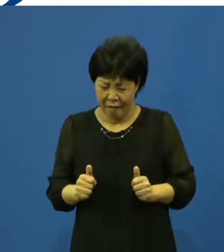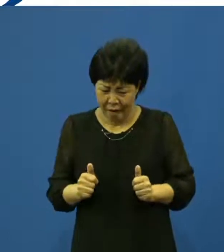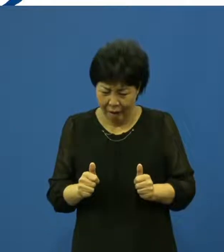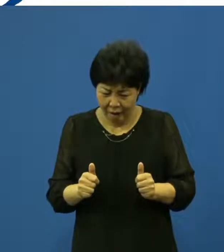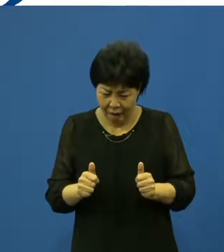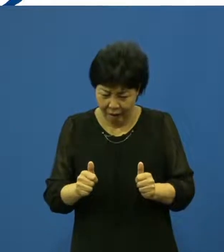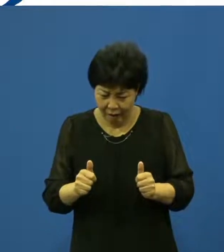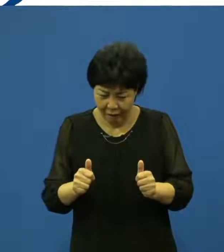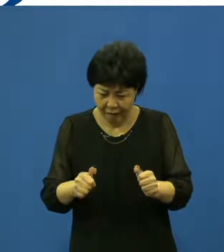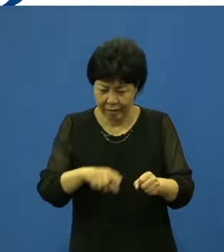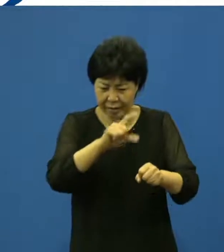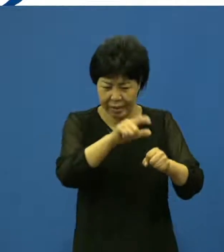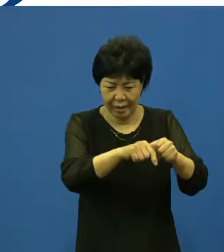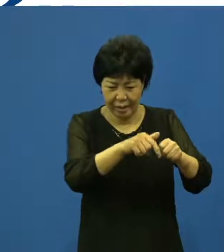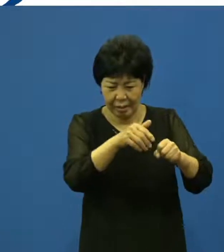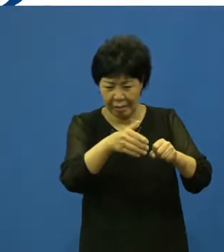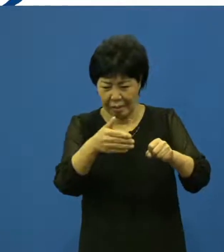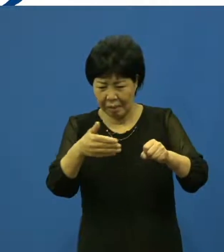흐르면서 떨어집니다.